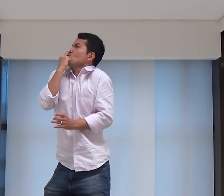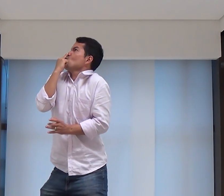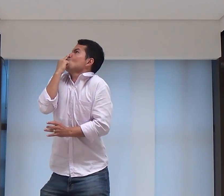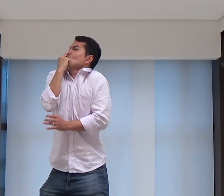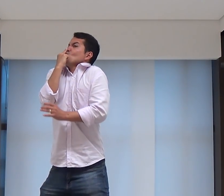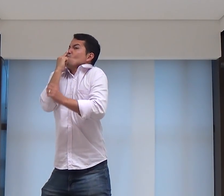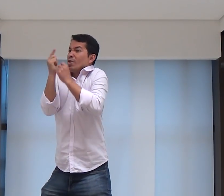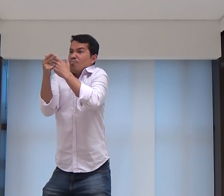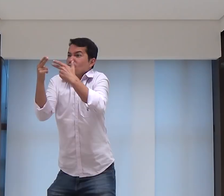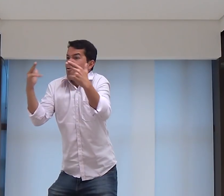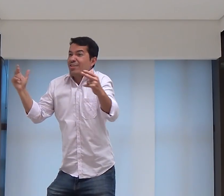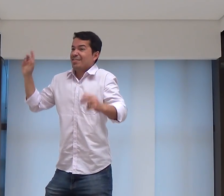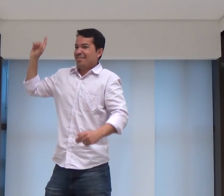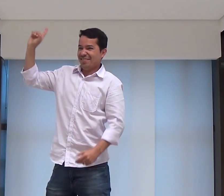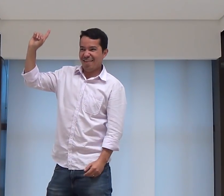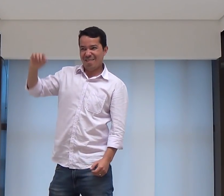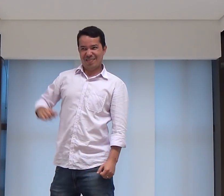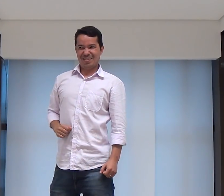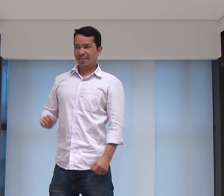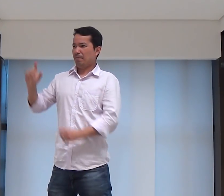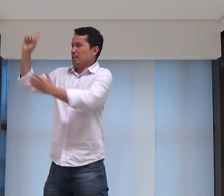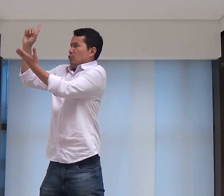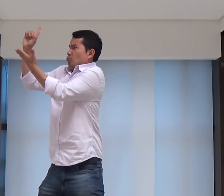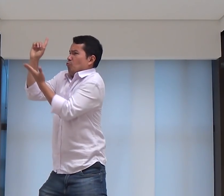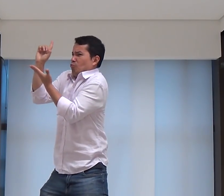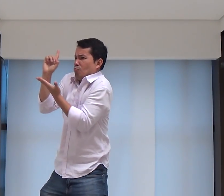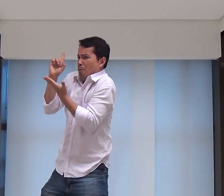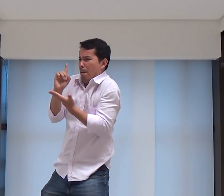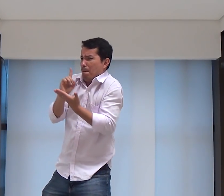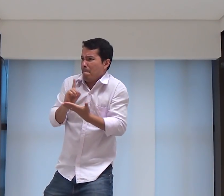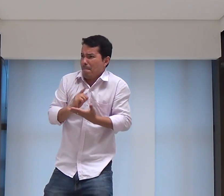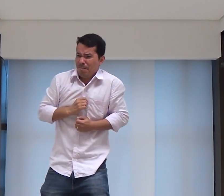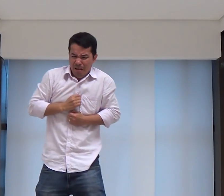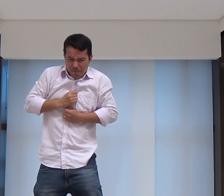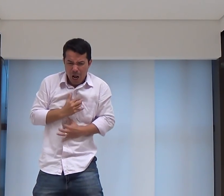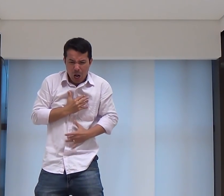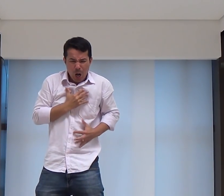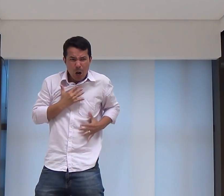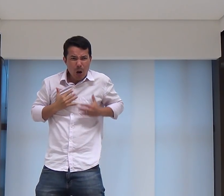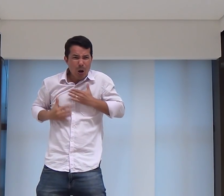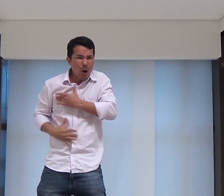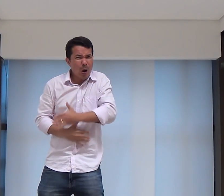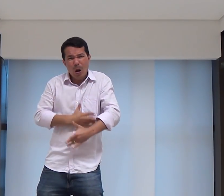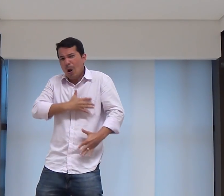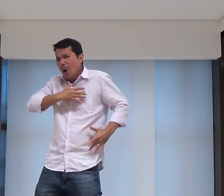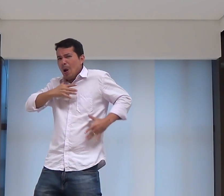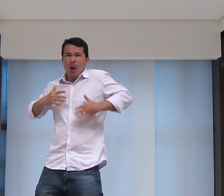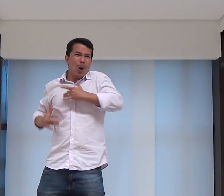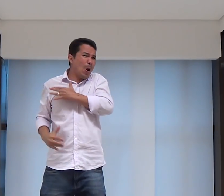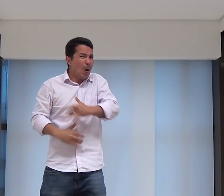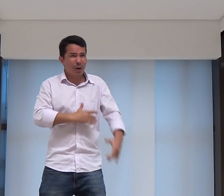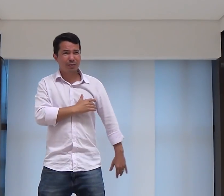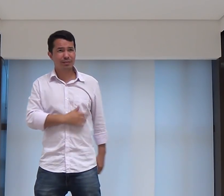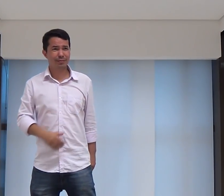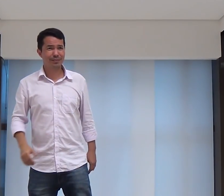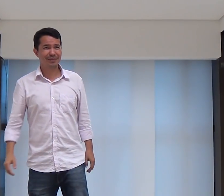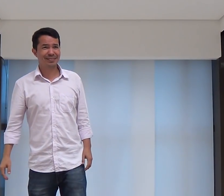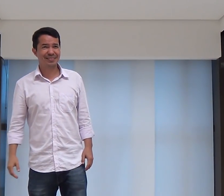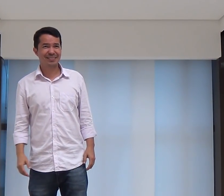São as pessoas que querem ter uma comunhão mais íntima com Deus, querem trazer Deus para mais perto das suas vidas, querem que Deus transforme as